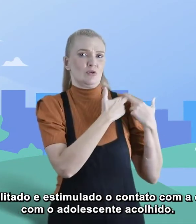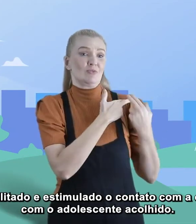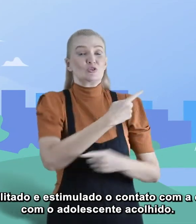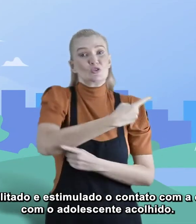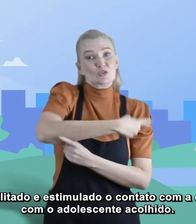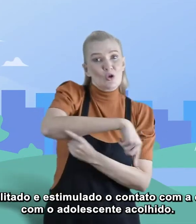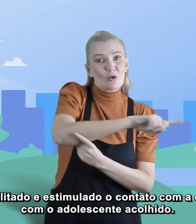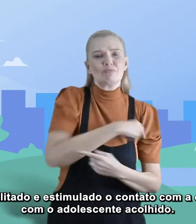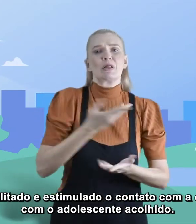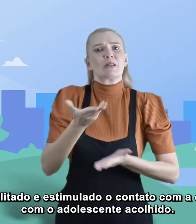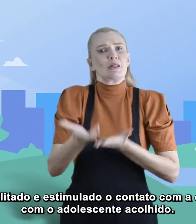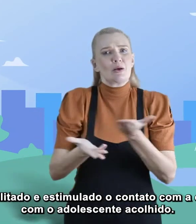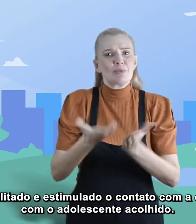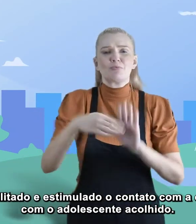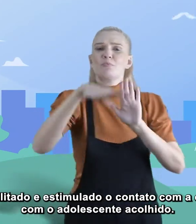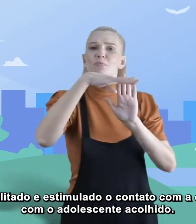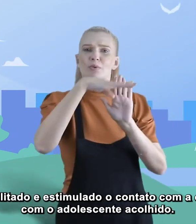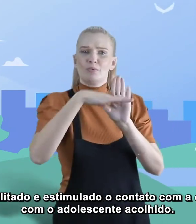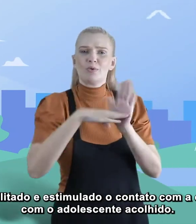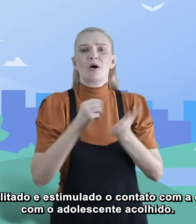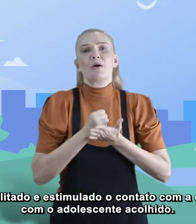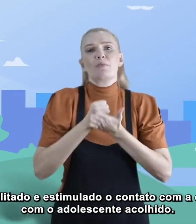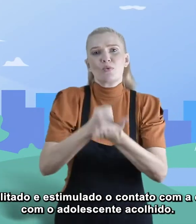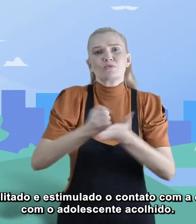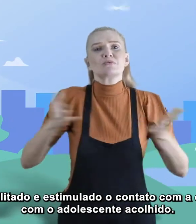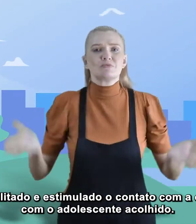sendo facilitado e estimulado o contato com a criança ou com o